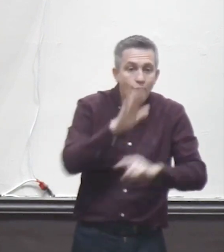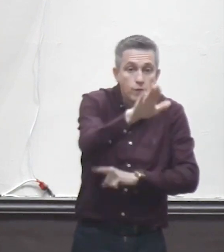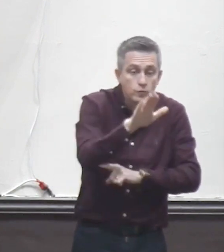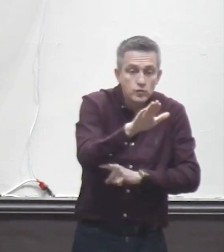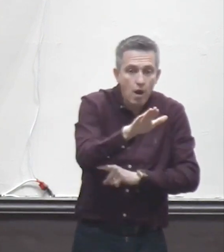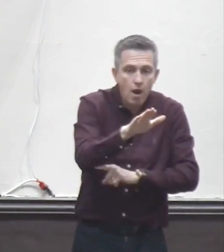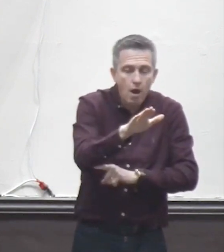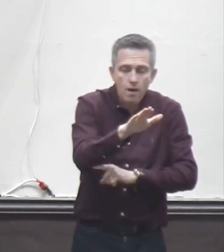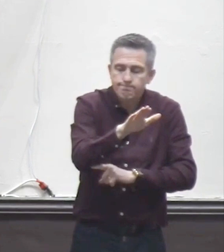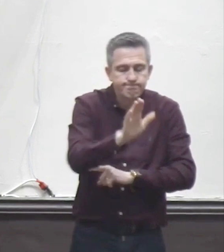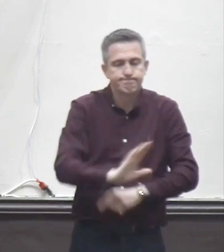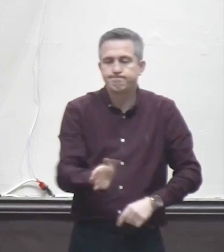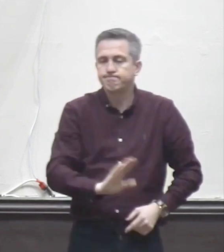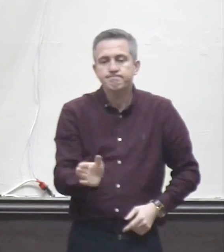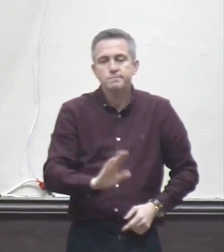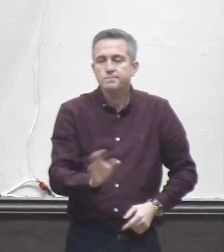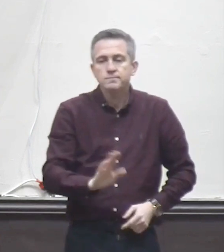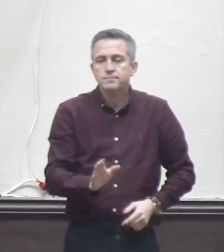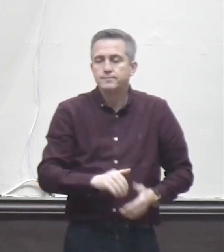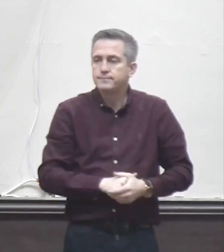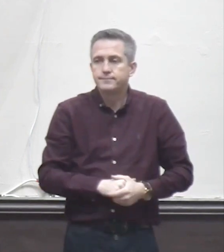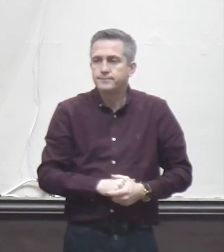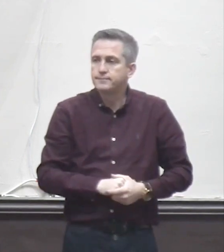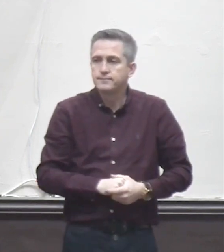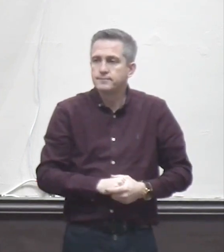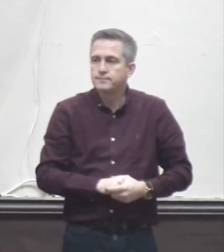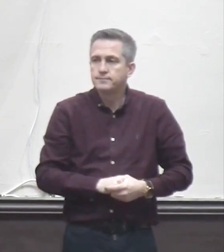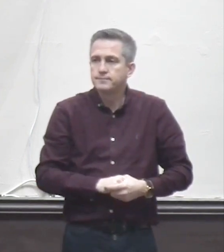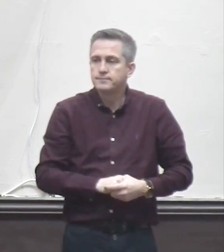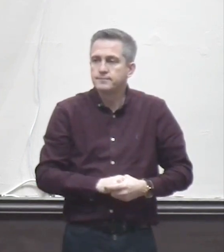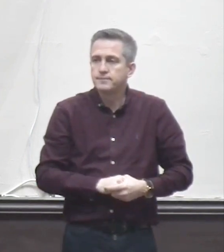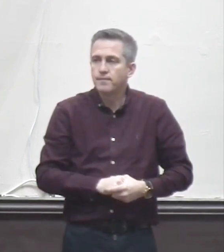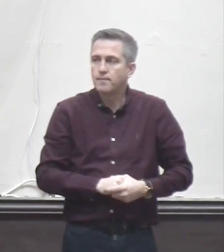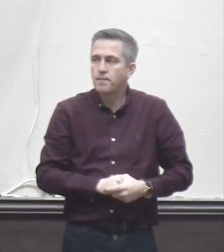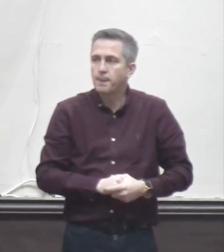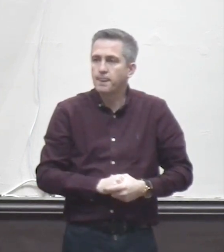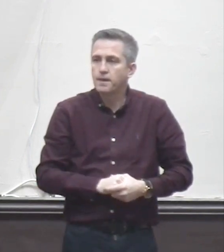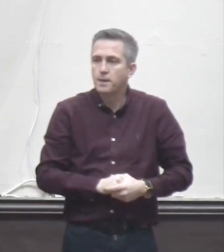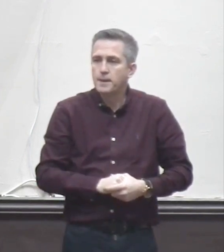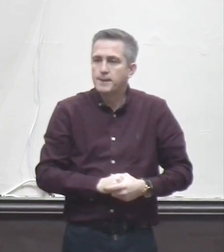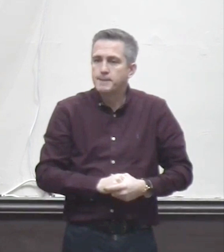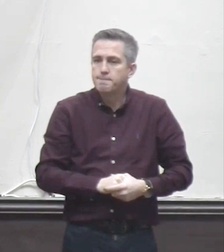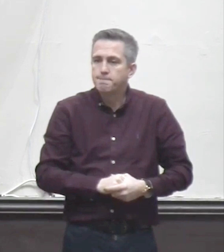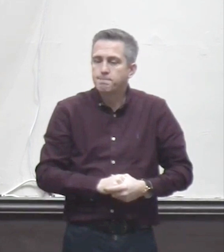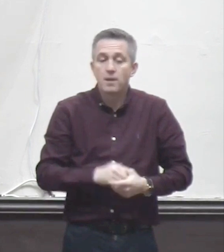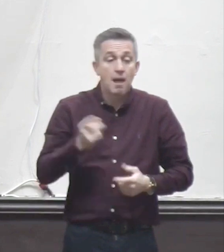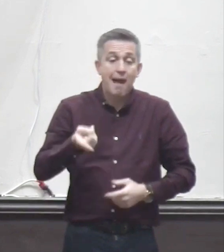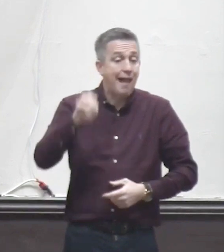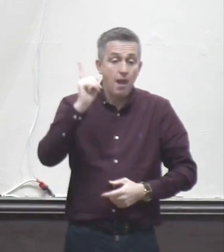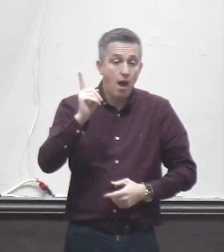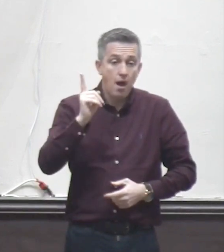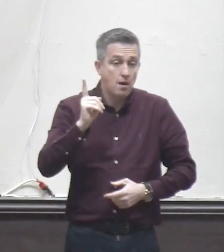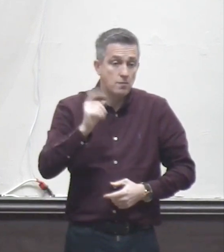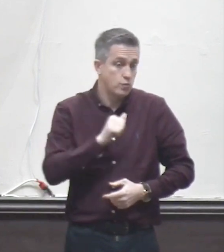شَيْءٍ, and he asks him of something, لَمْ يُقْبَلْ لَهُ صَلَاةٌ أَرْبَعِينَ لَيْلًا, Allah will not